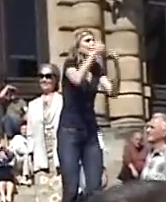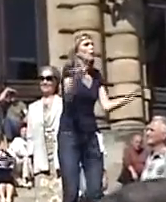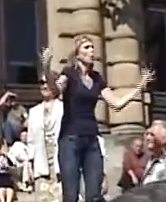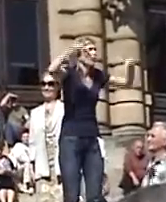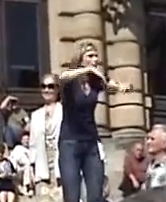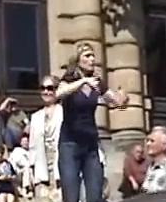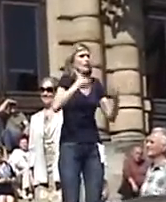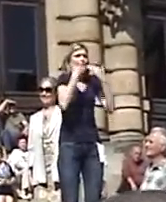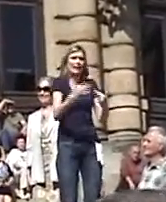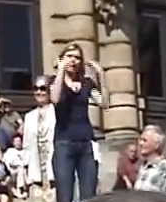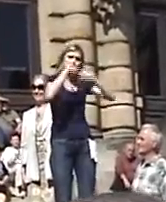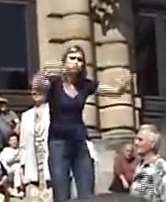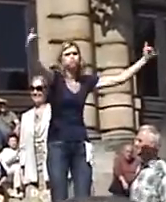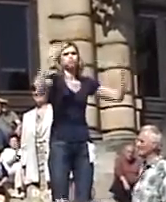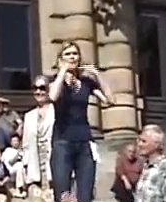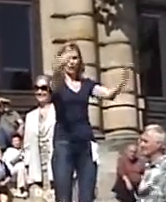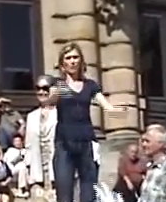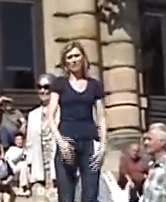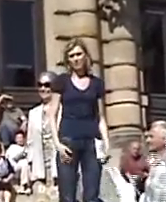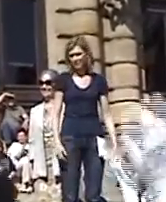čekali. Díky.